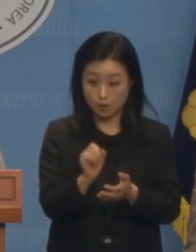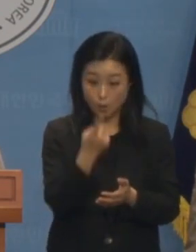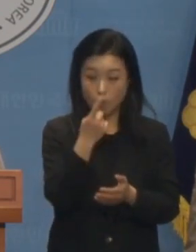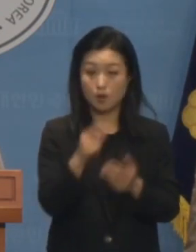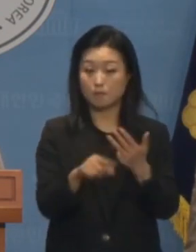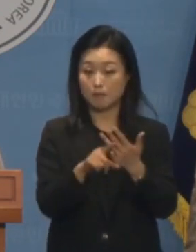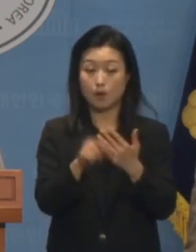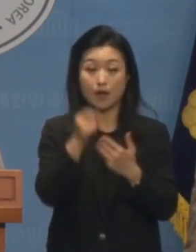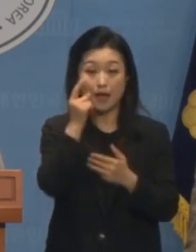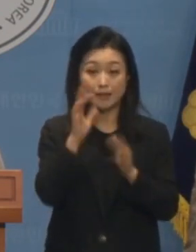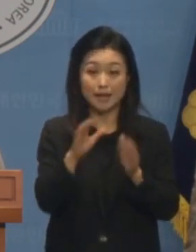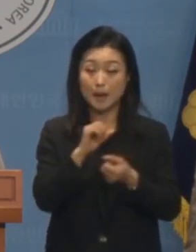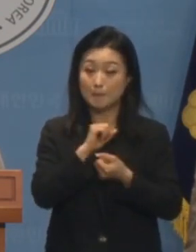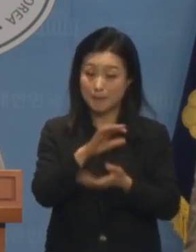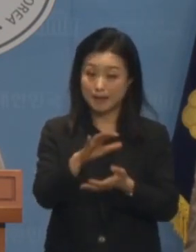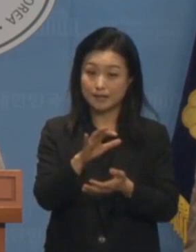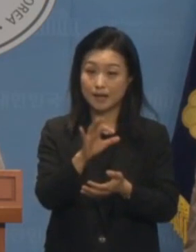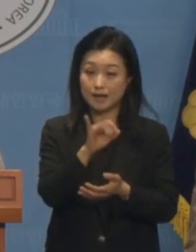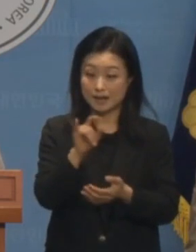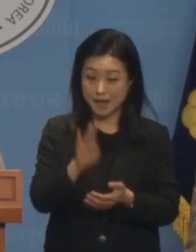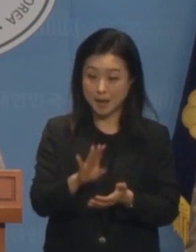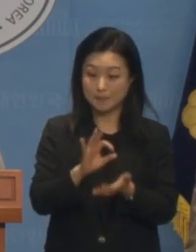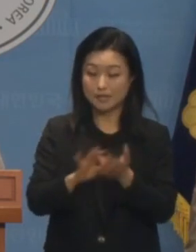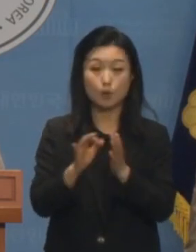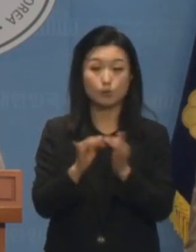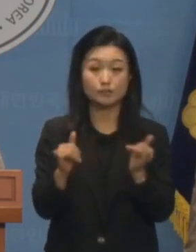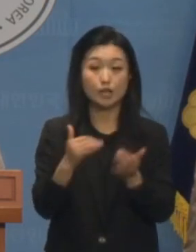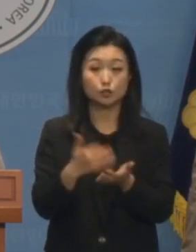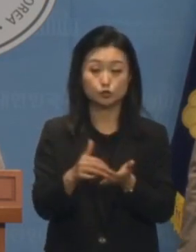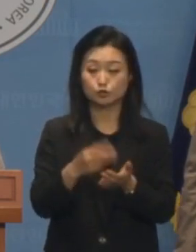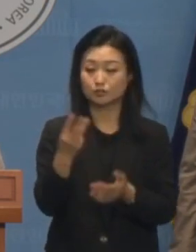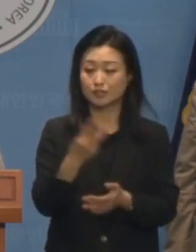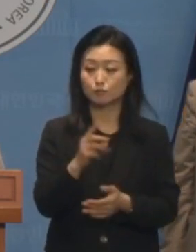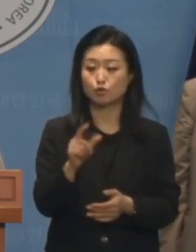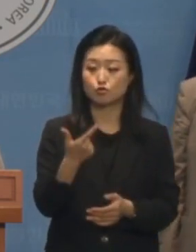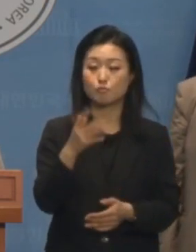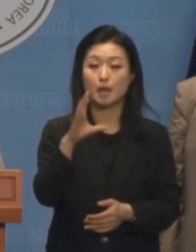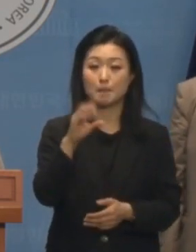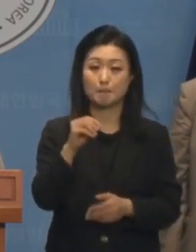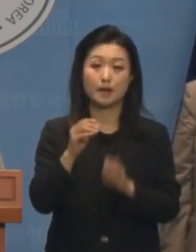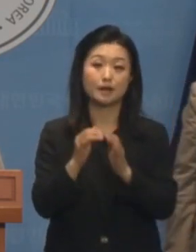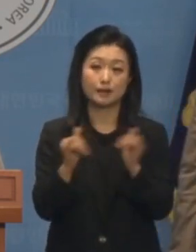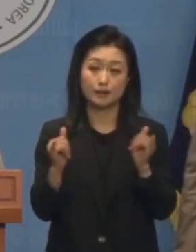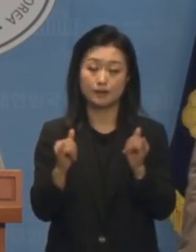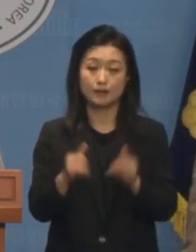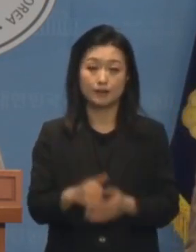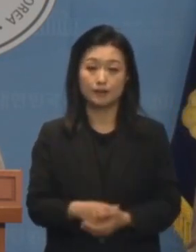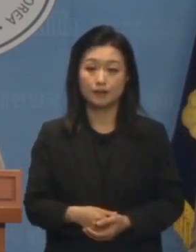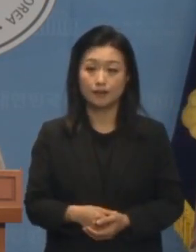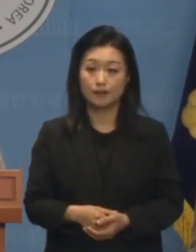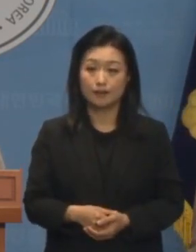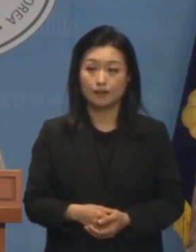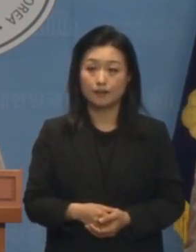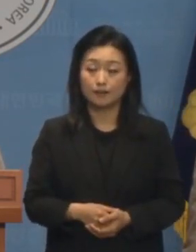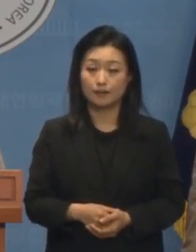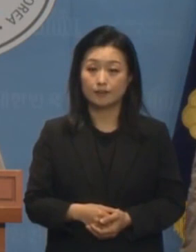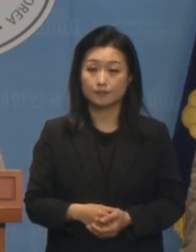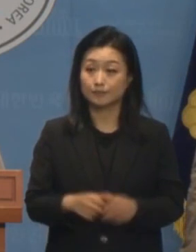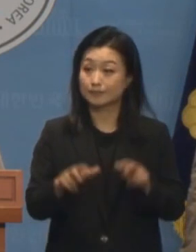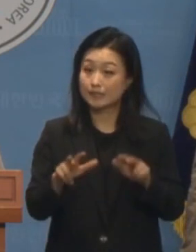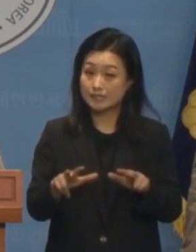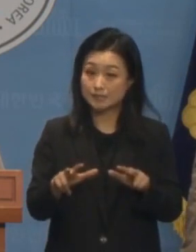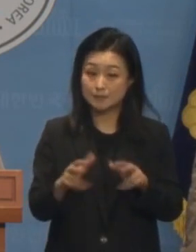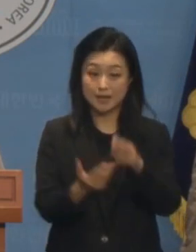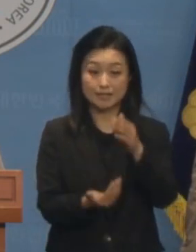8월 한 달 배달앱 3사의 사용자 수는 3,600만 명을 넘었다고 합니다. 과연 지금의